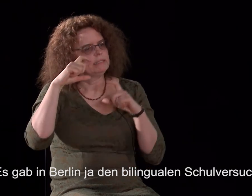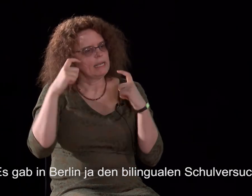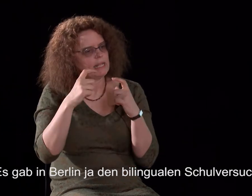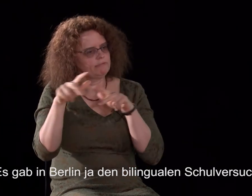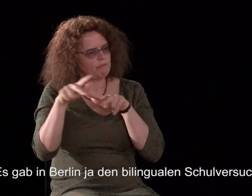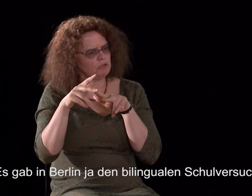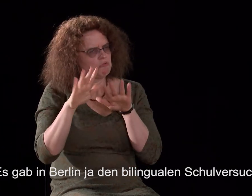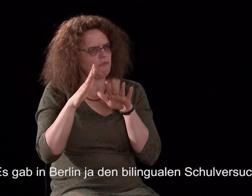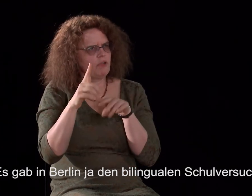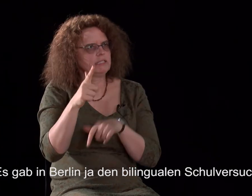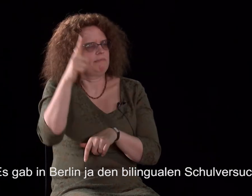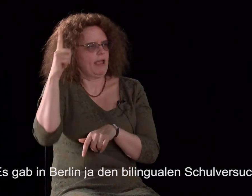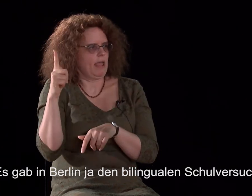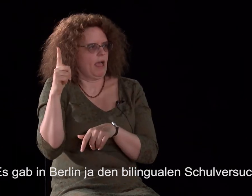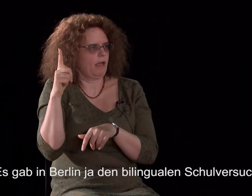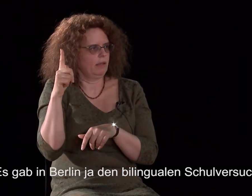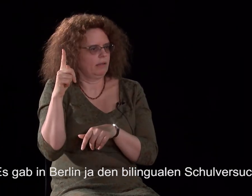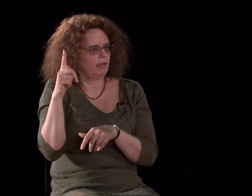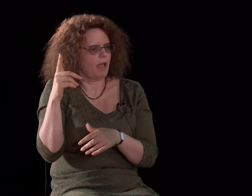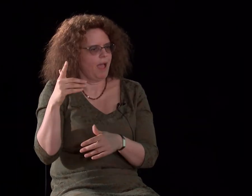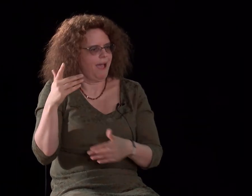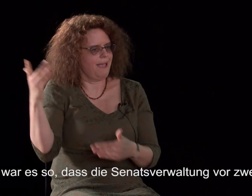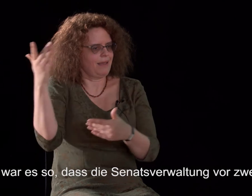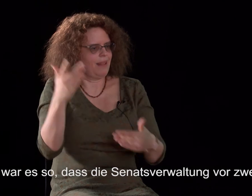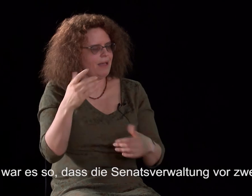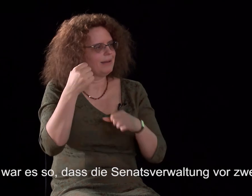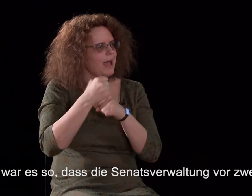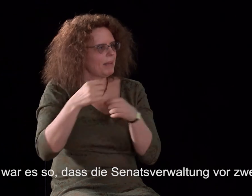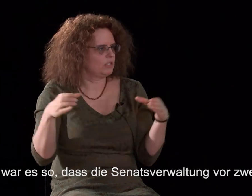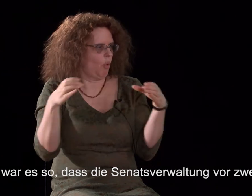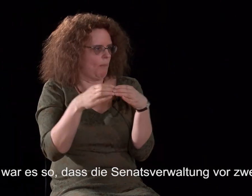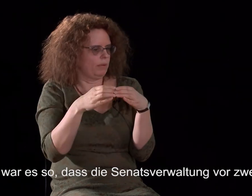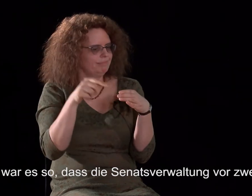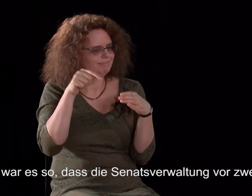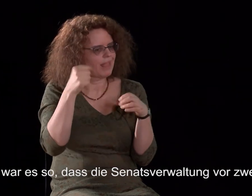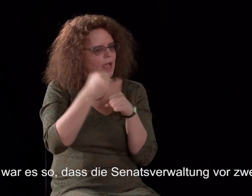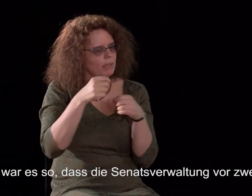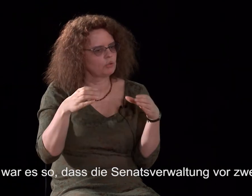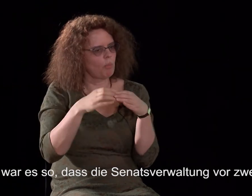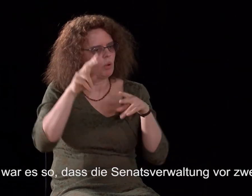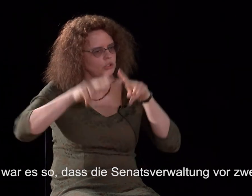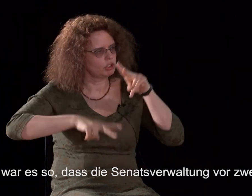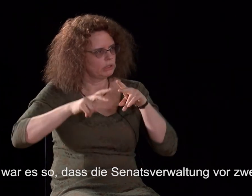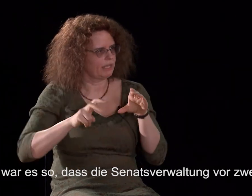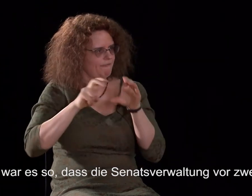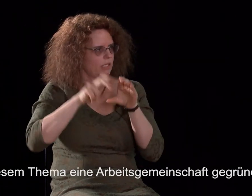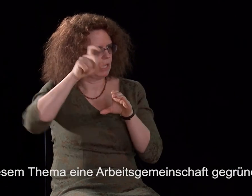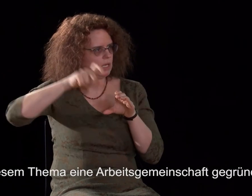Schulversuch. Und es war so, dass die Senatsverwaltung Berlin vor zwei Jahren eine